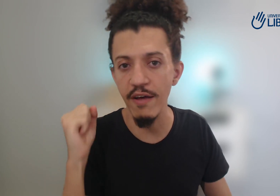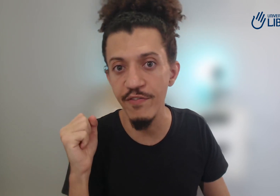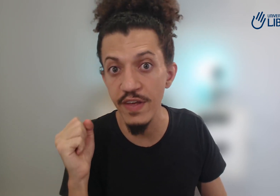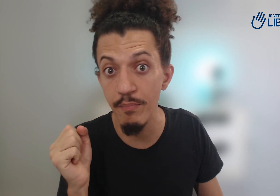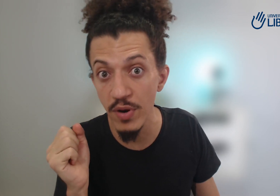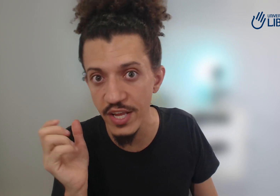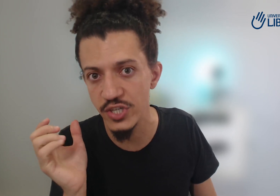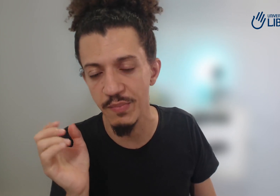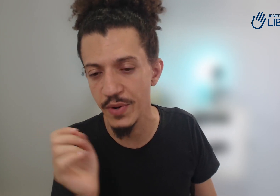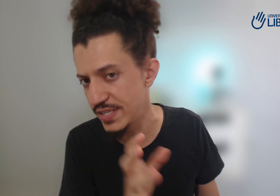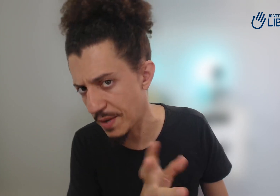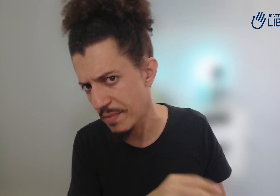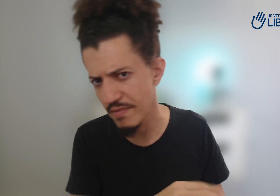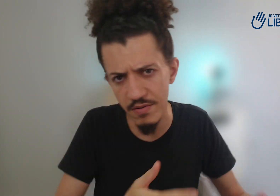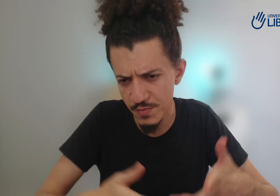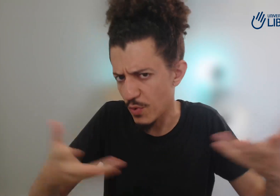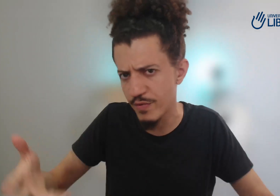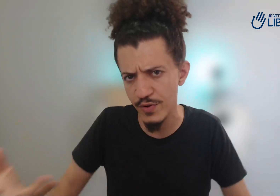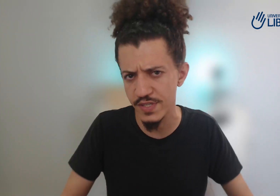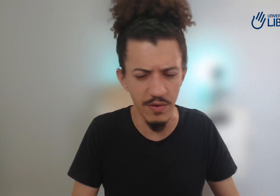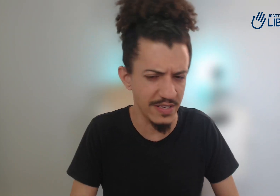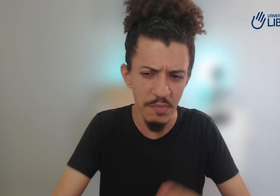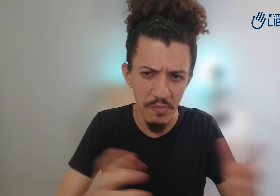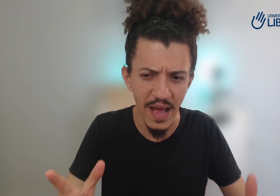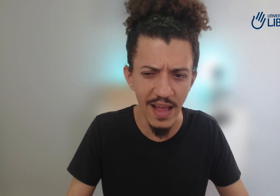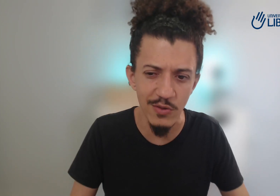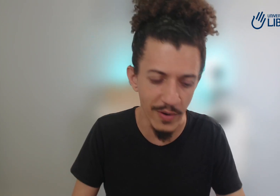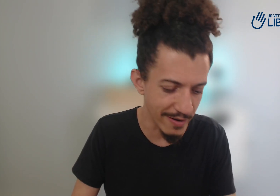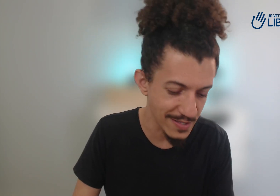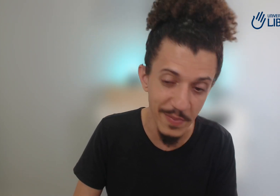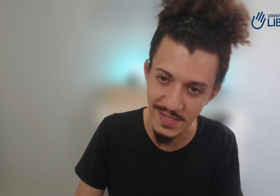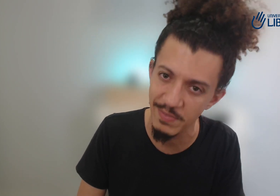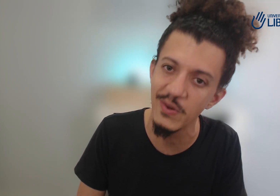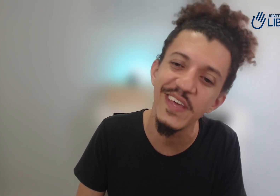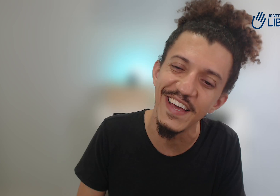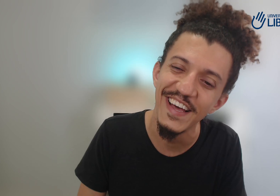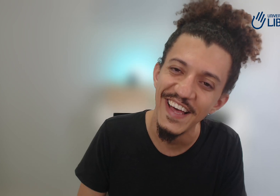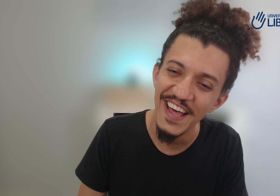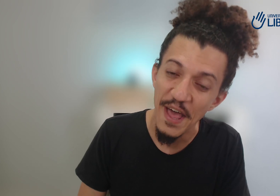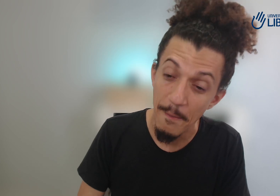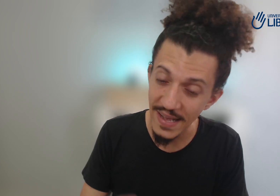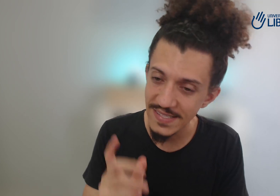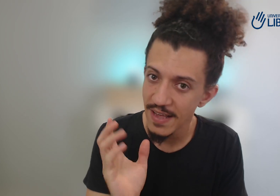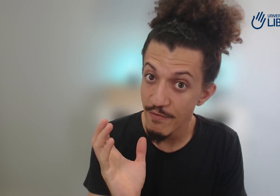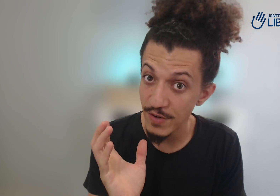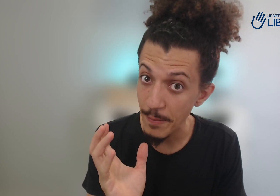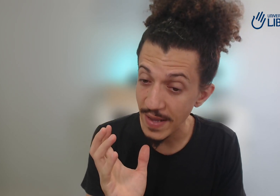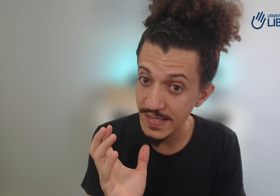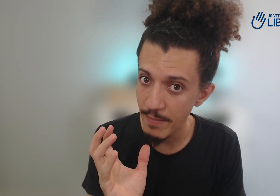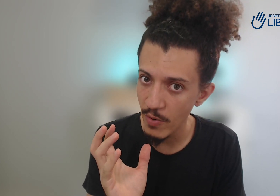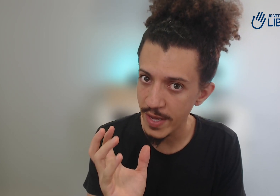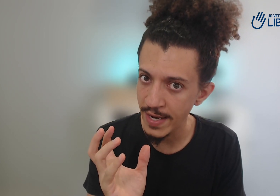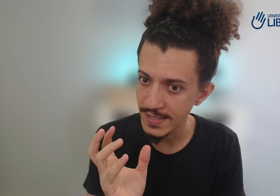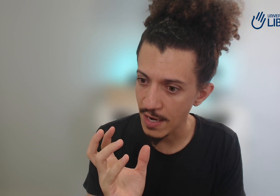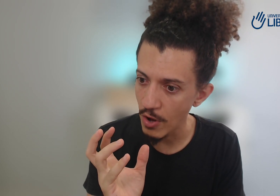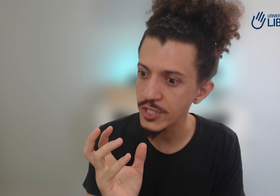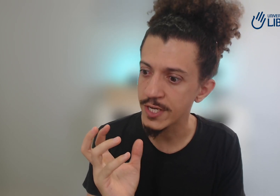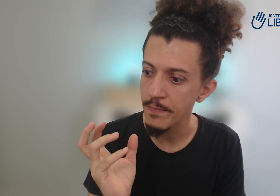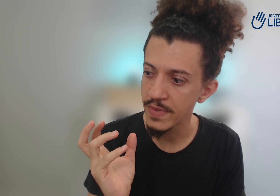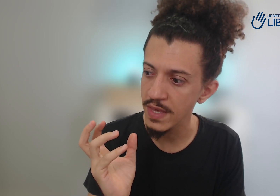geografia política, por exemplo. Vamos supor que fosse um exemplo bem aleatório, né? Você percebeu aqui. Mas você percebeu aqui nessa lógica